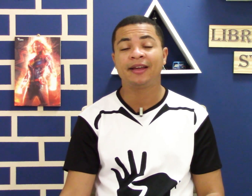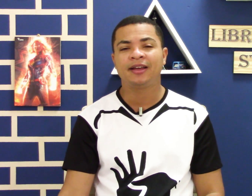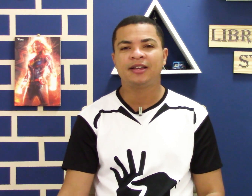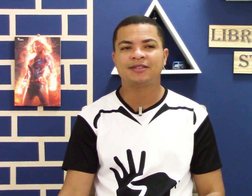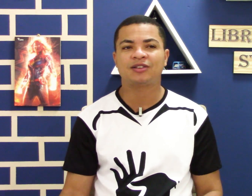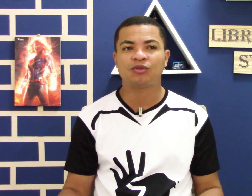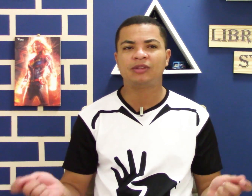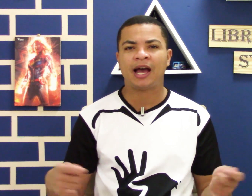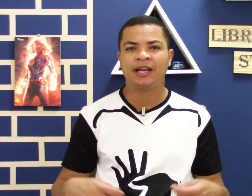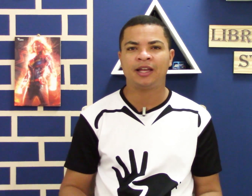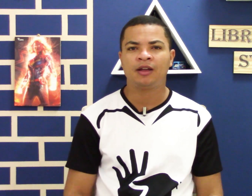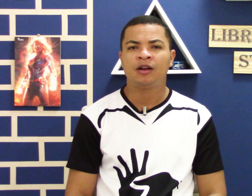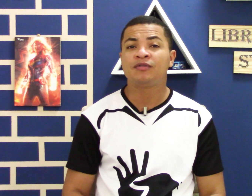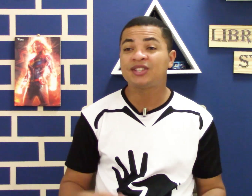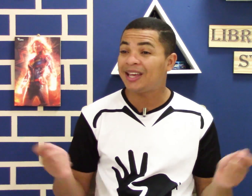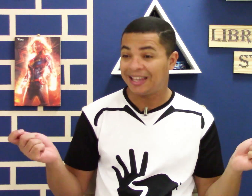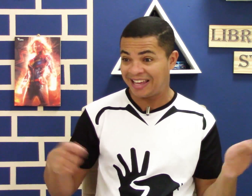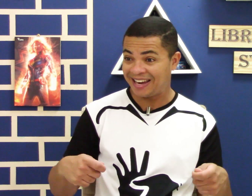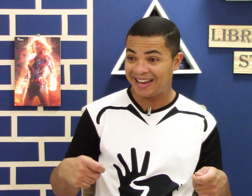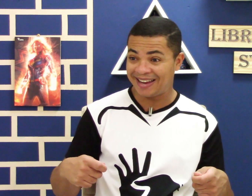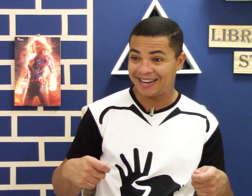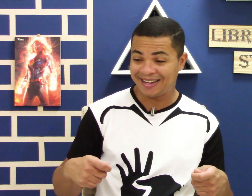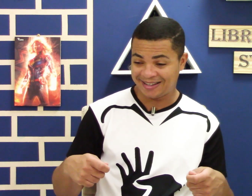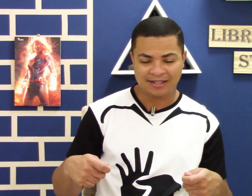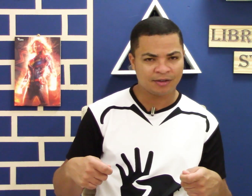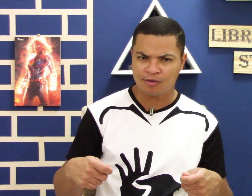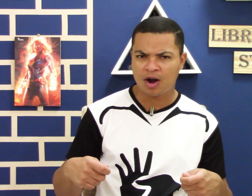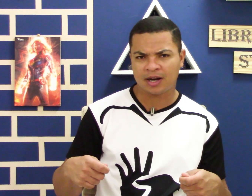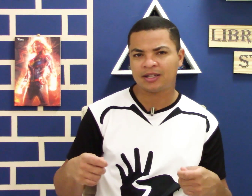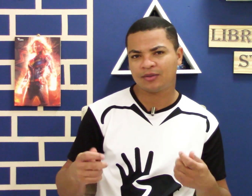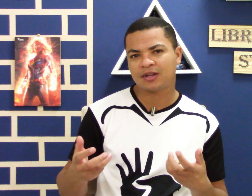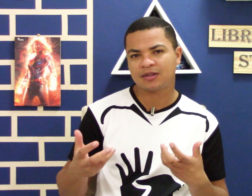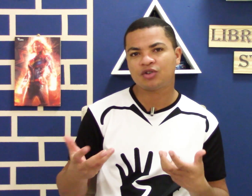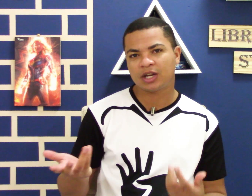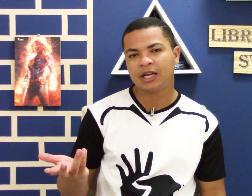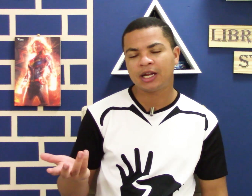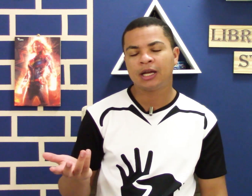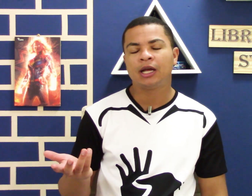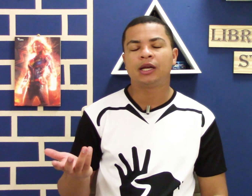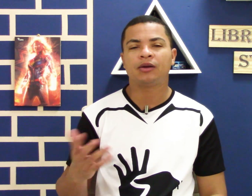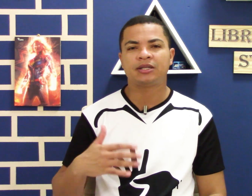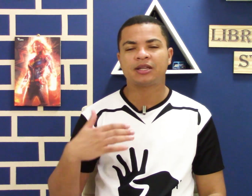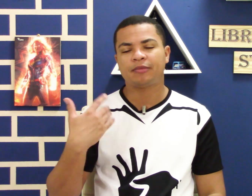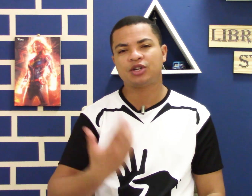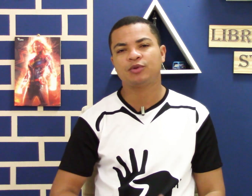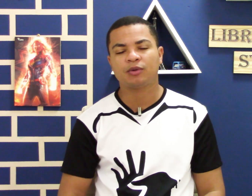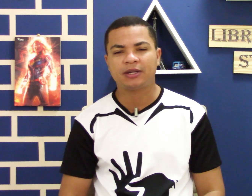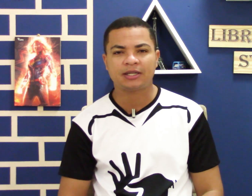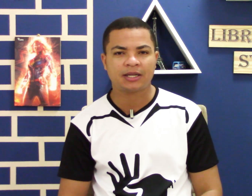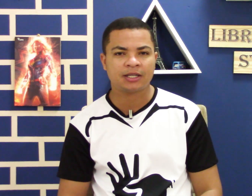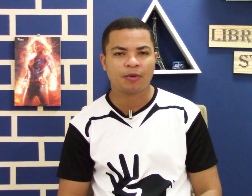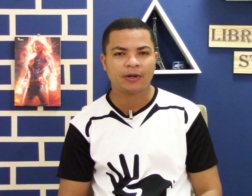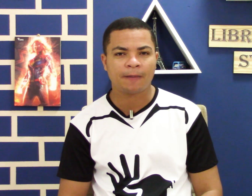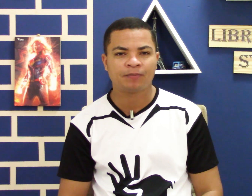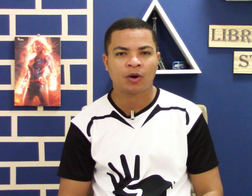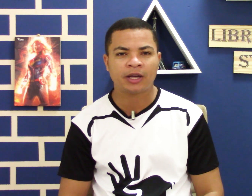e você vai usar um dá, né? Você querer? Não rola, tem que usar o sinal de querer. Não necessariamente a pessoa precisa responder,